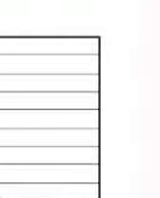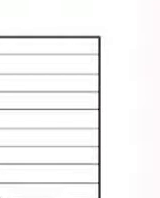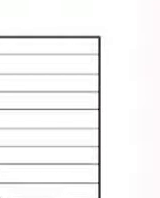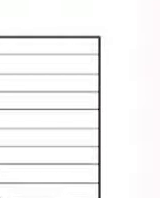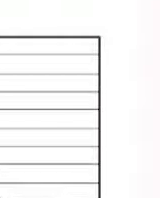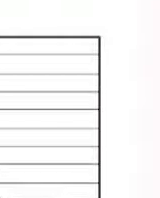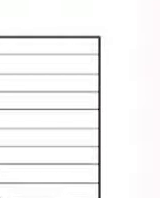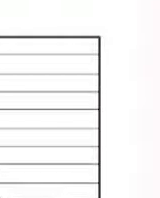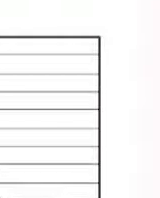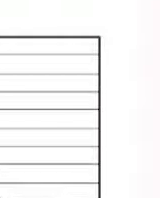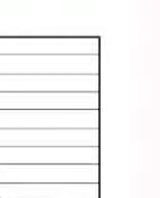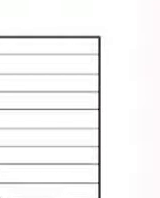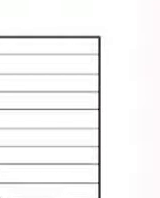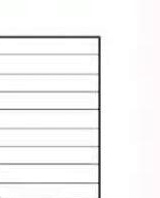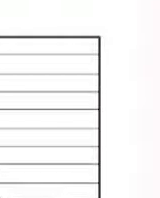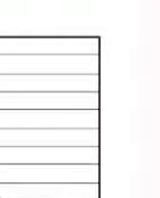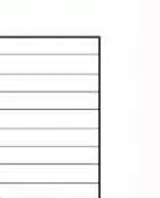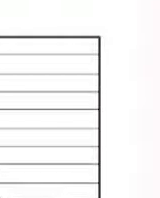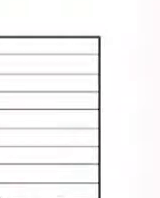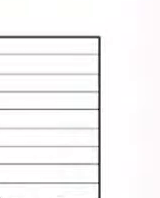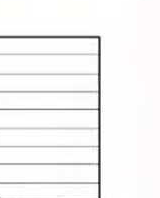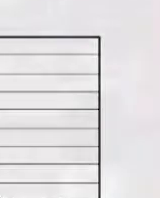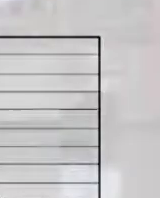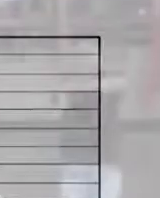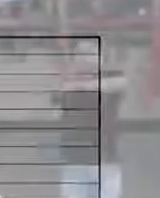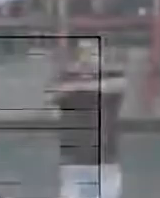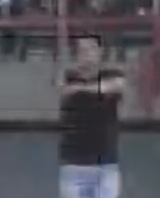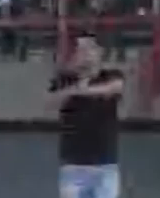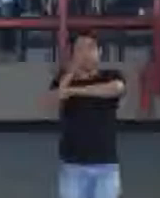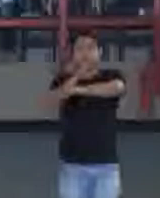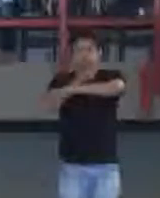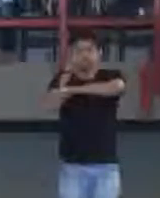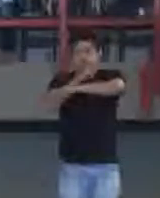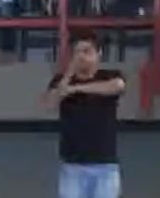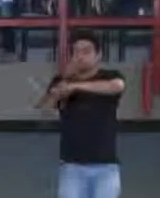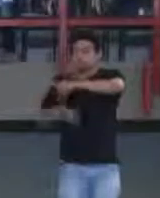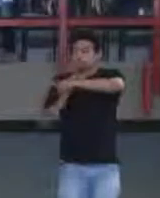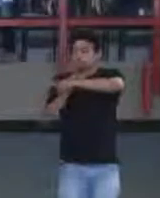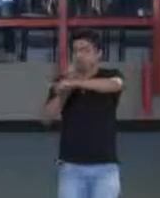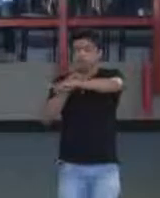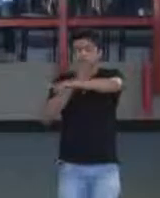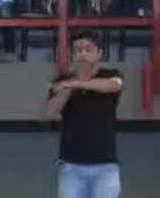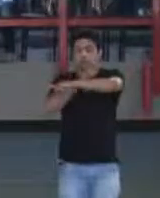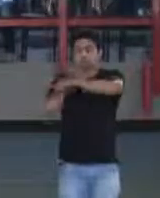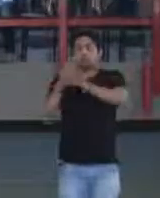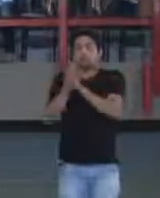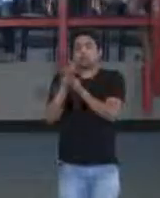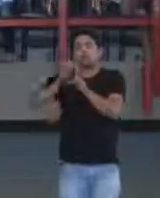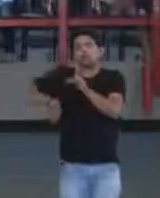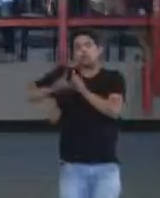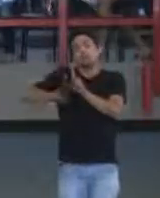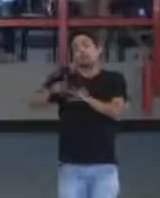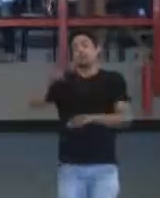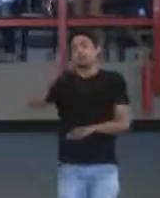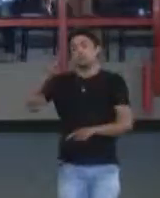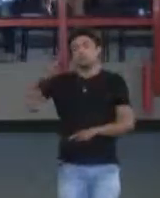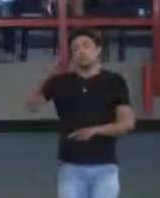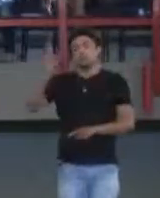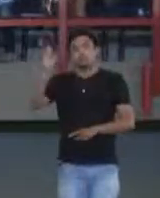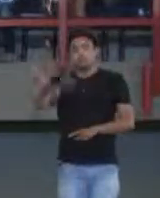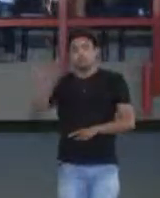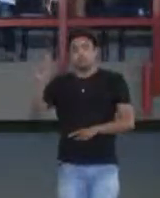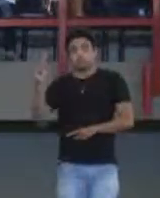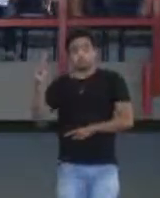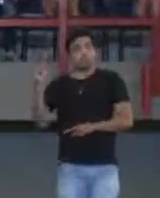X, o eixo horizontal, está representando o quê? A velocidade. E essa velocidade está sendo medida em quê? Em quilômetros por